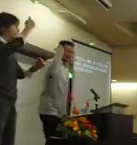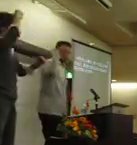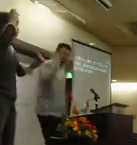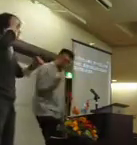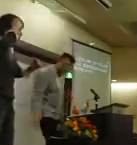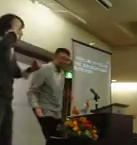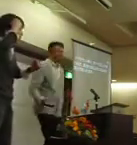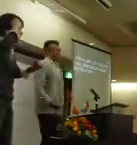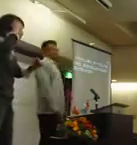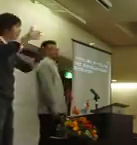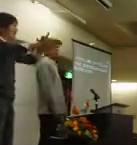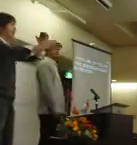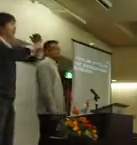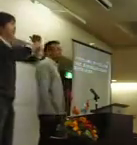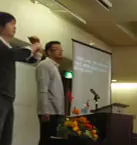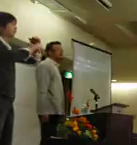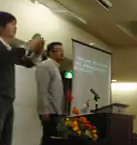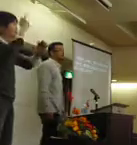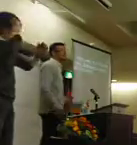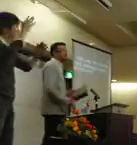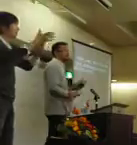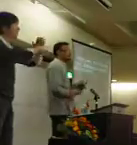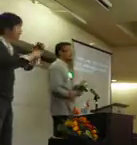ませんから下ろしてください。